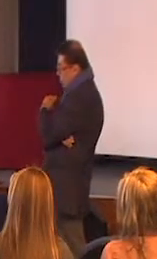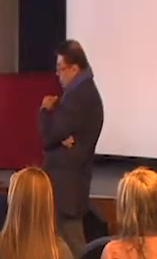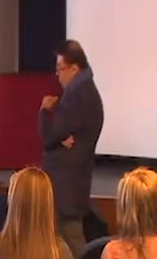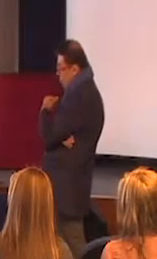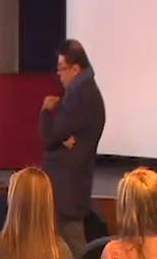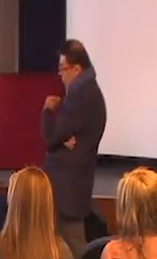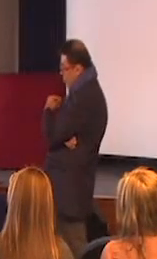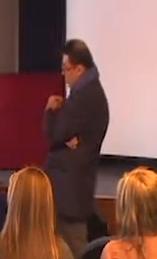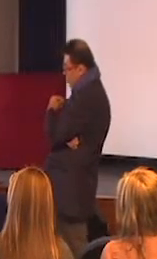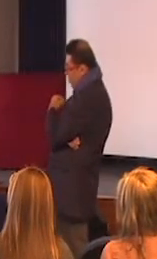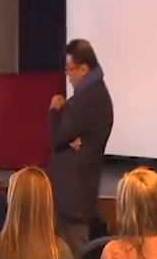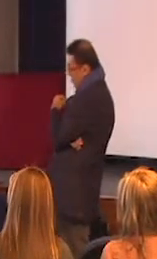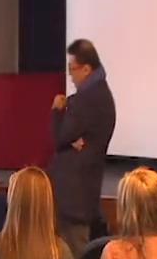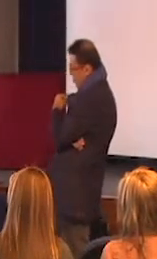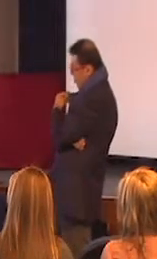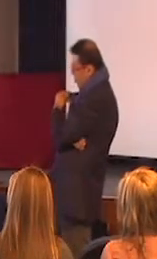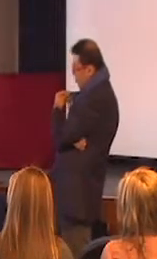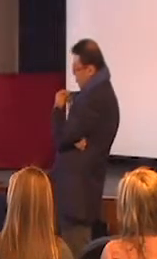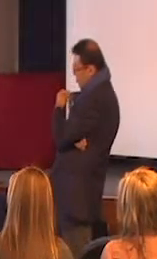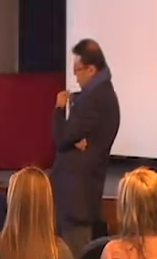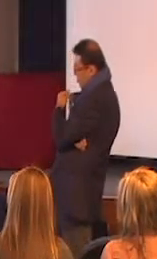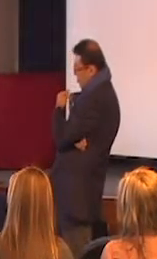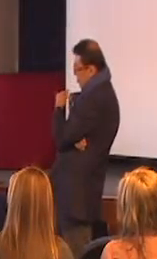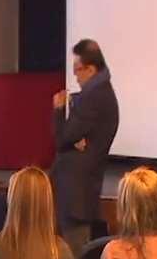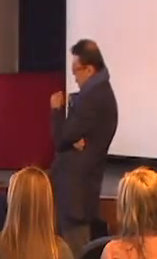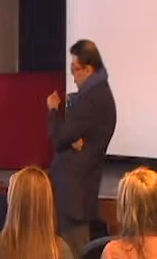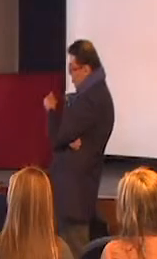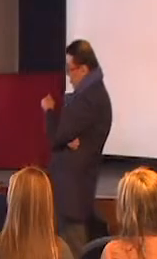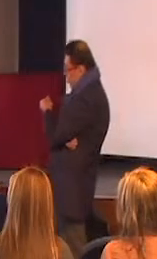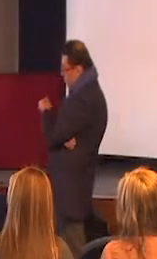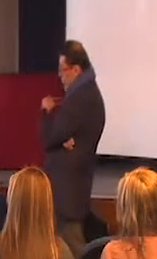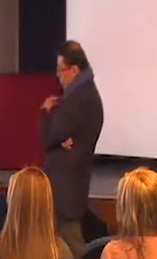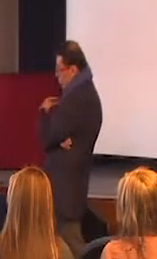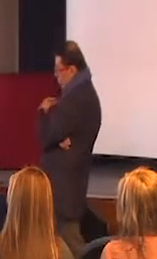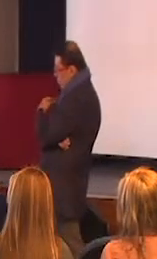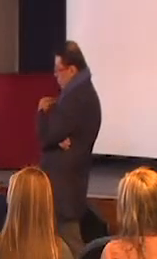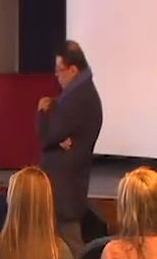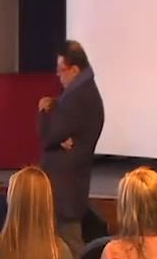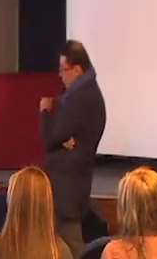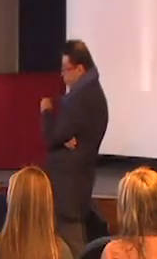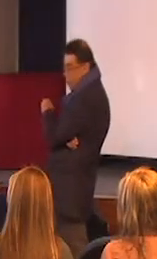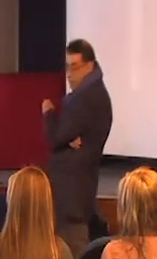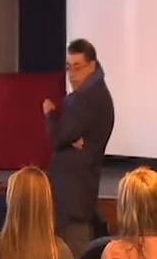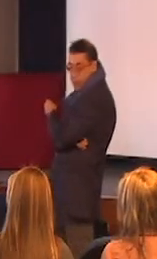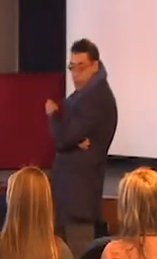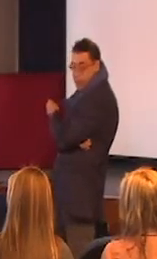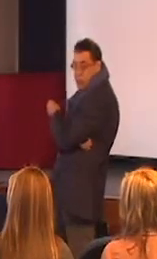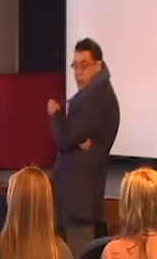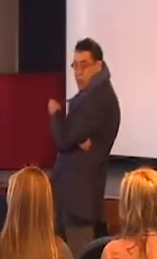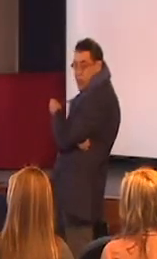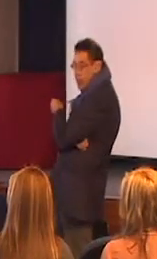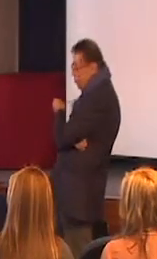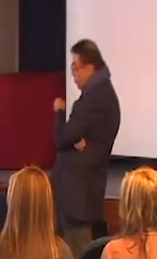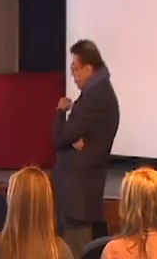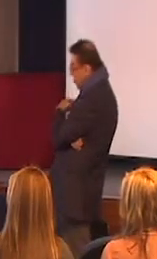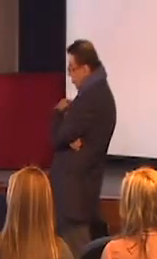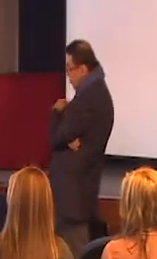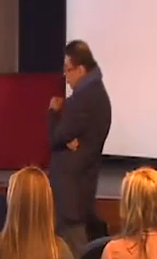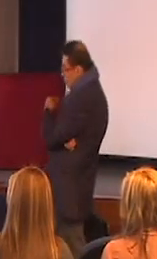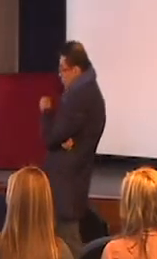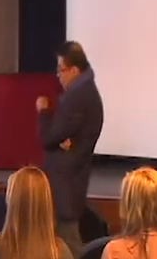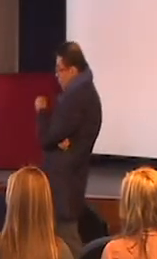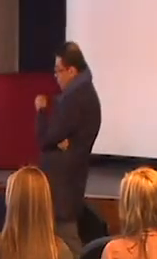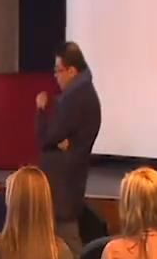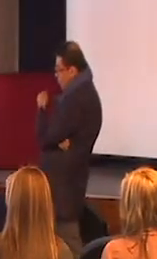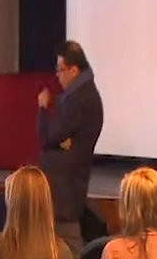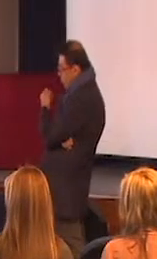trabaja mucho con motivación, ¿sí? Entonces, como les digo, la comida, las agendas de la prensa. Y hay otras cosas que le